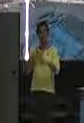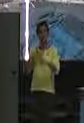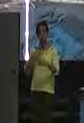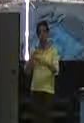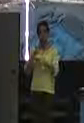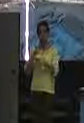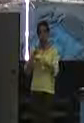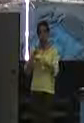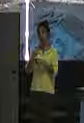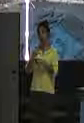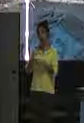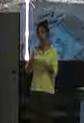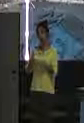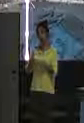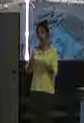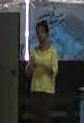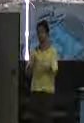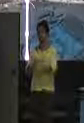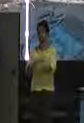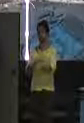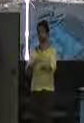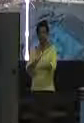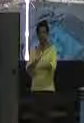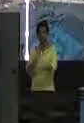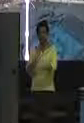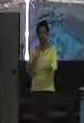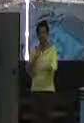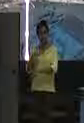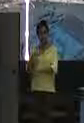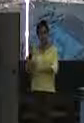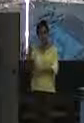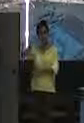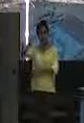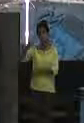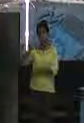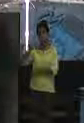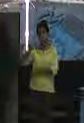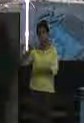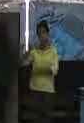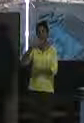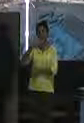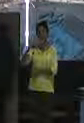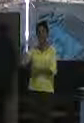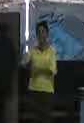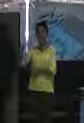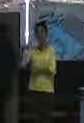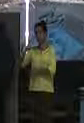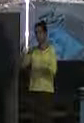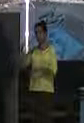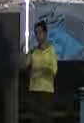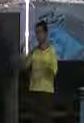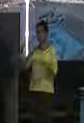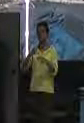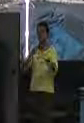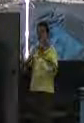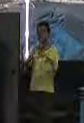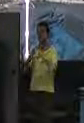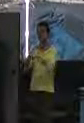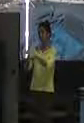sanitário. O bairro Nelson Costa conta atualmente com 3.438 ligações de água, quando, deste